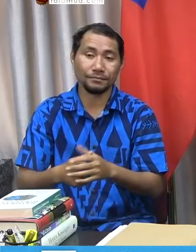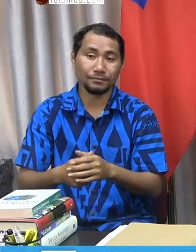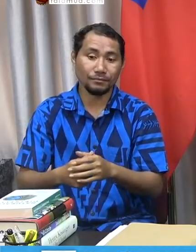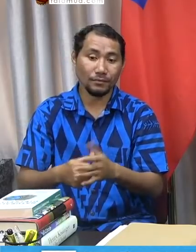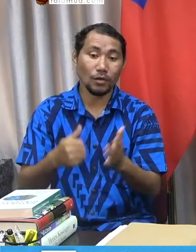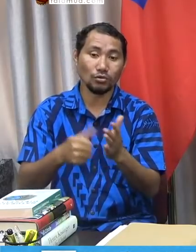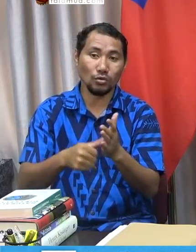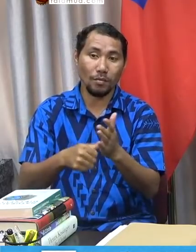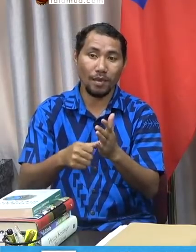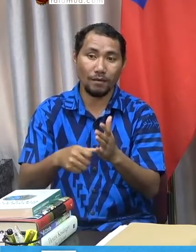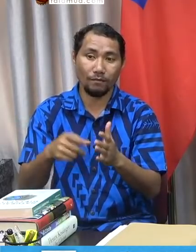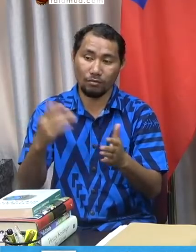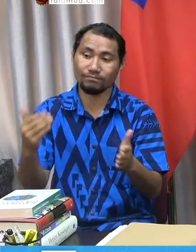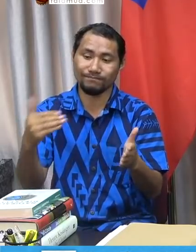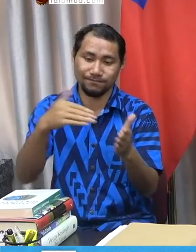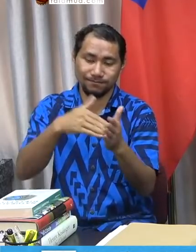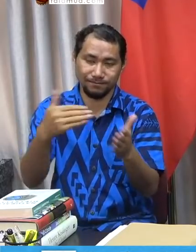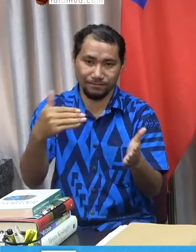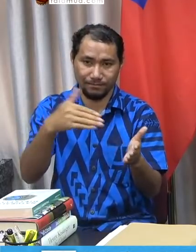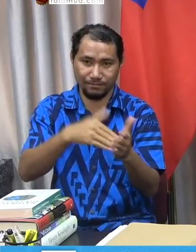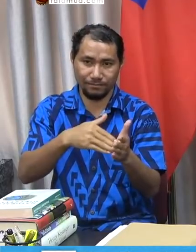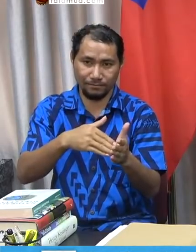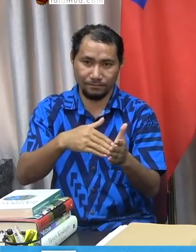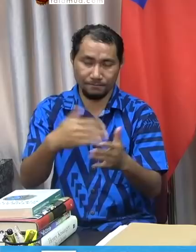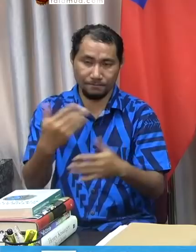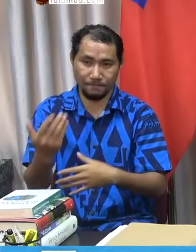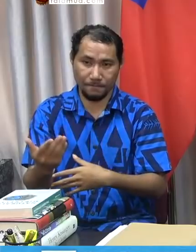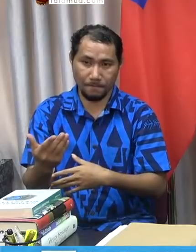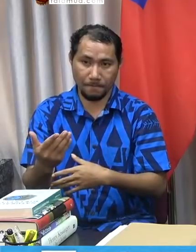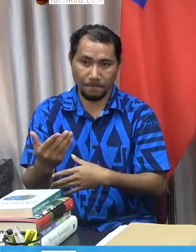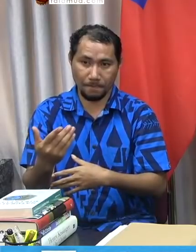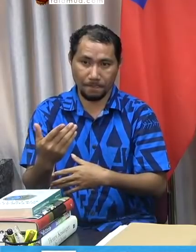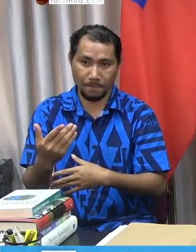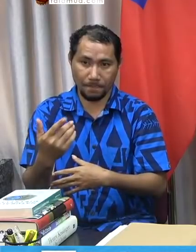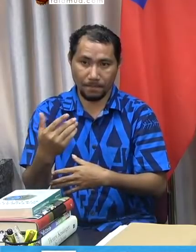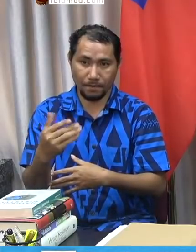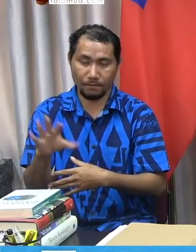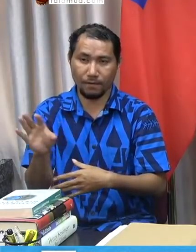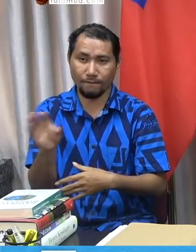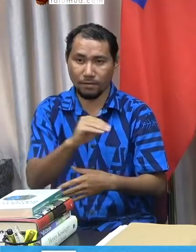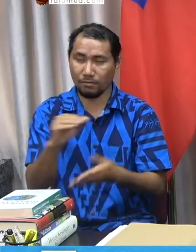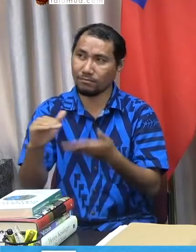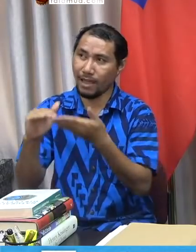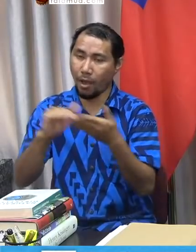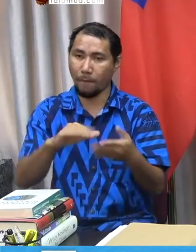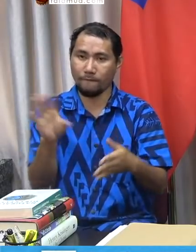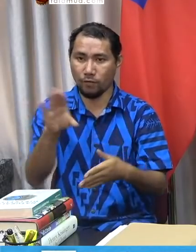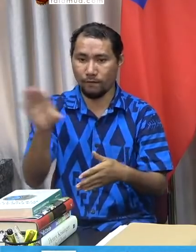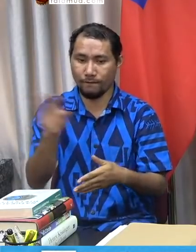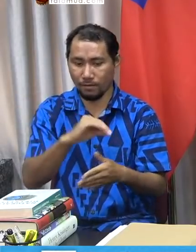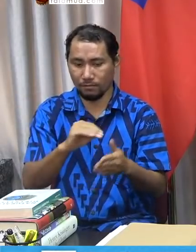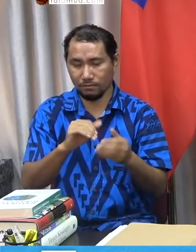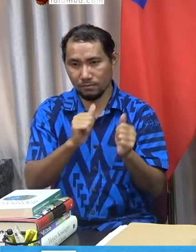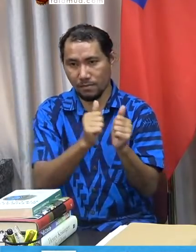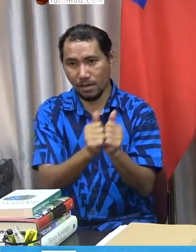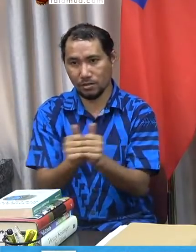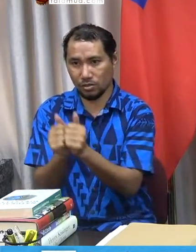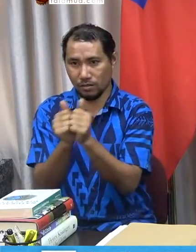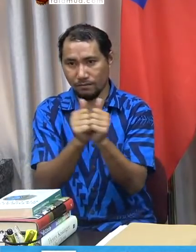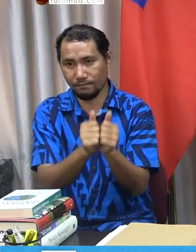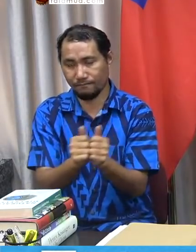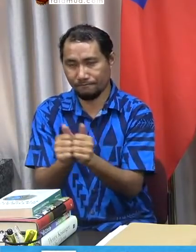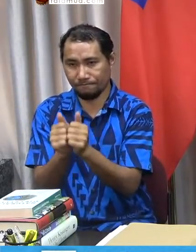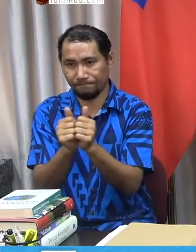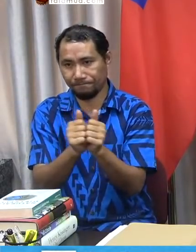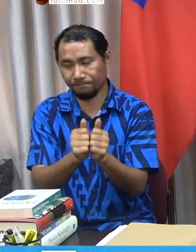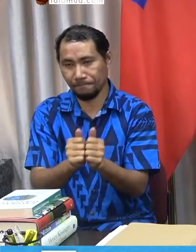mai. Ai mese e tauala mai tūlanga o fisosoani mai a tātou pāanga. Ia ma le toe whetuna